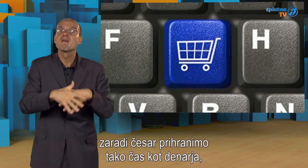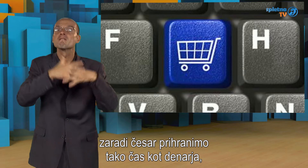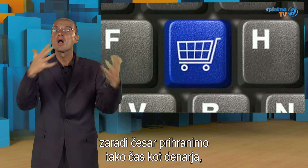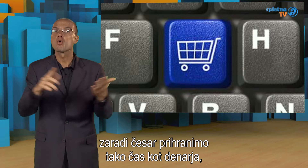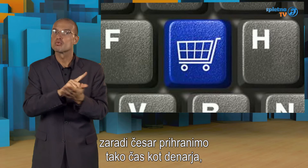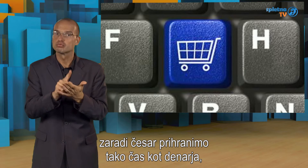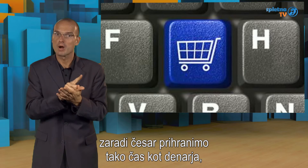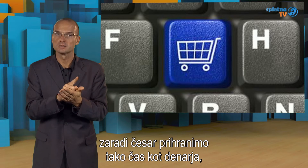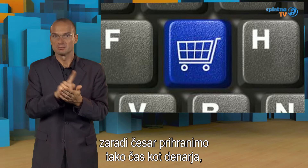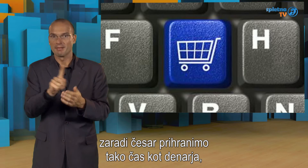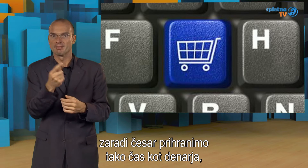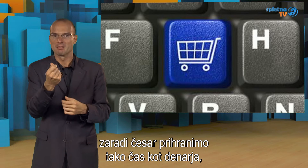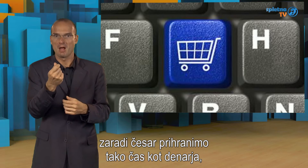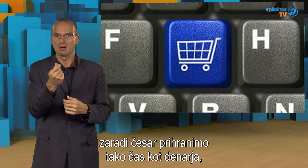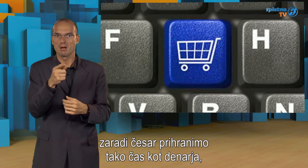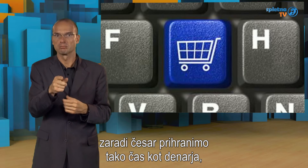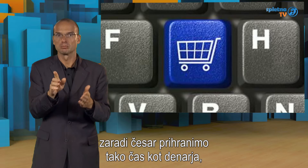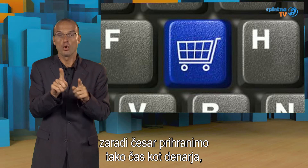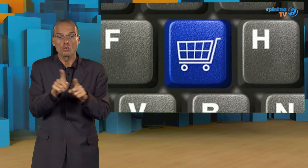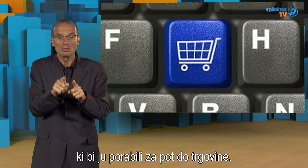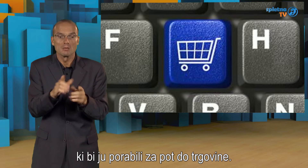bi jo porabili za pot do trgovine.